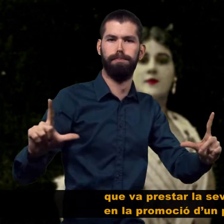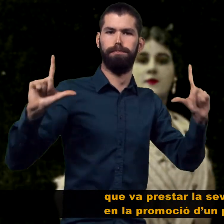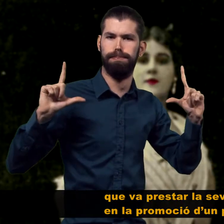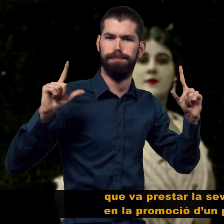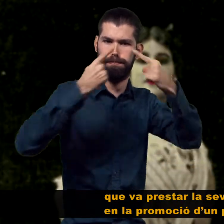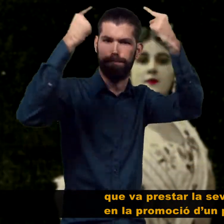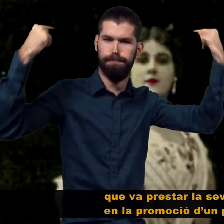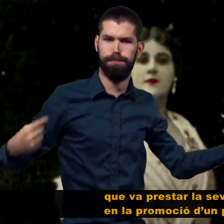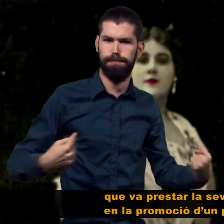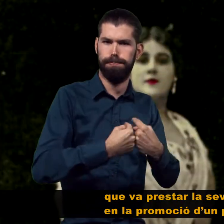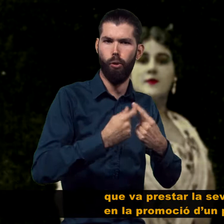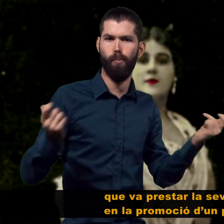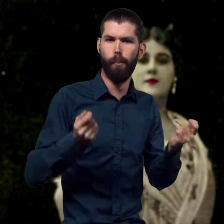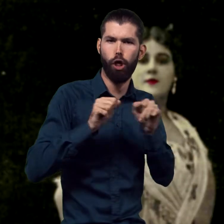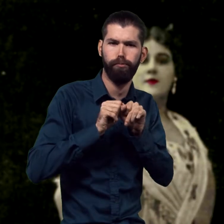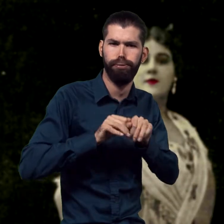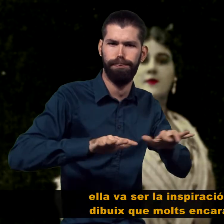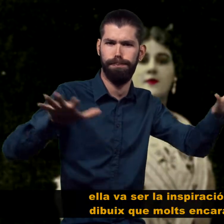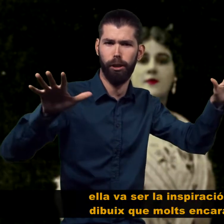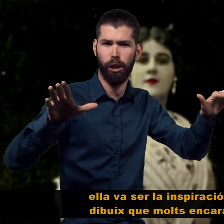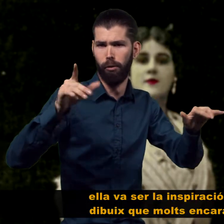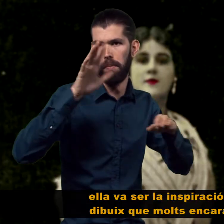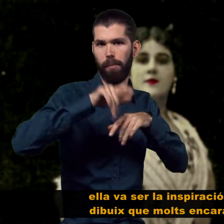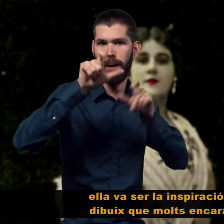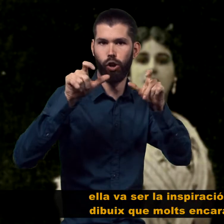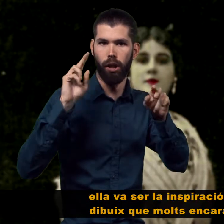Ella va ser la inspiració del popular dibuix que molts encara recordem.